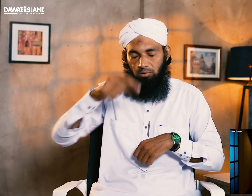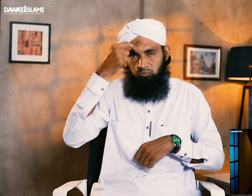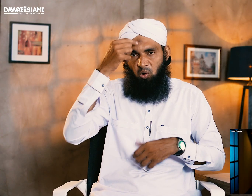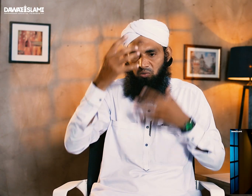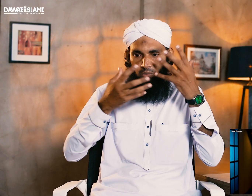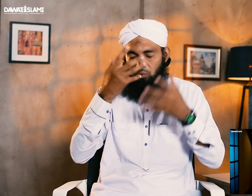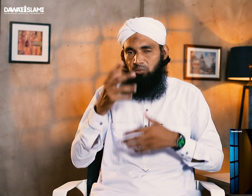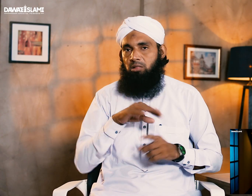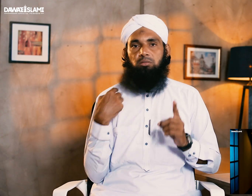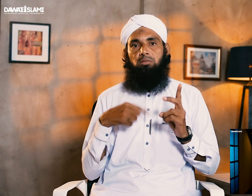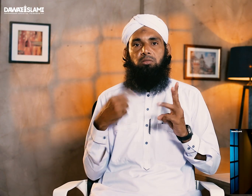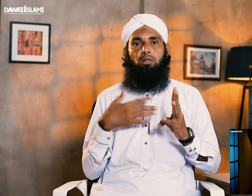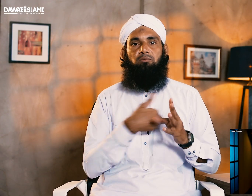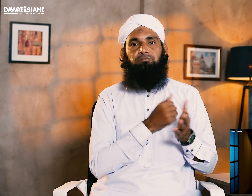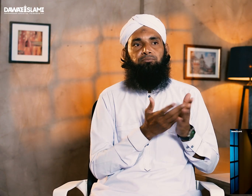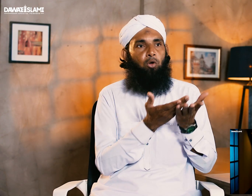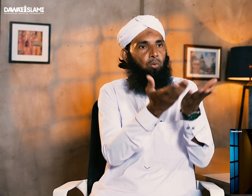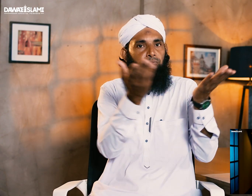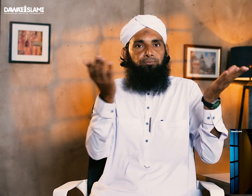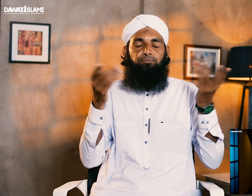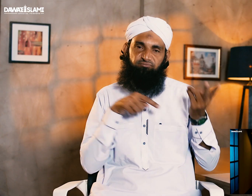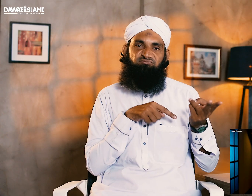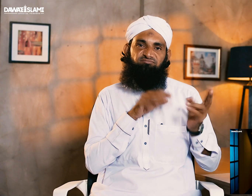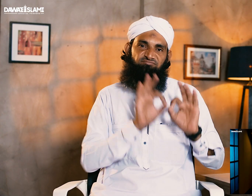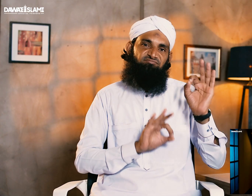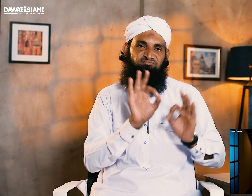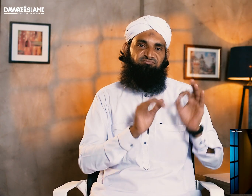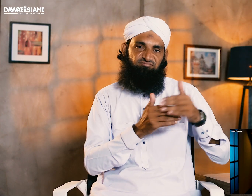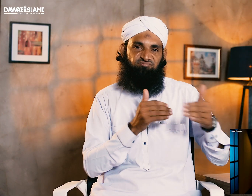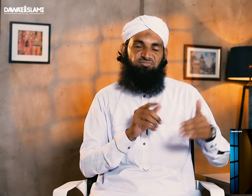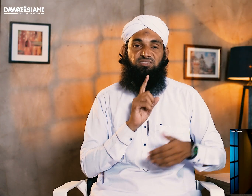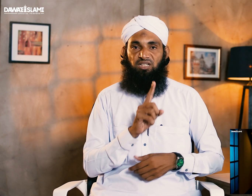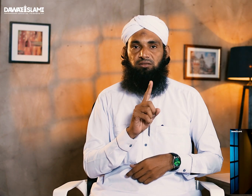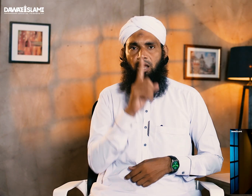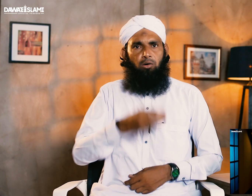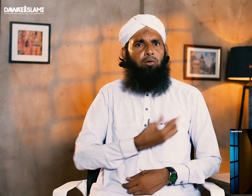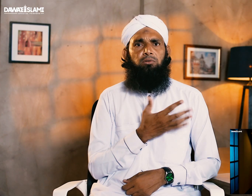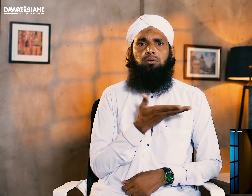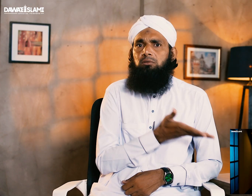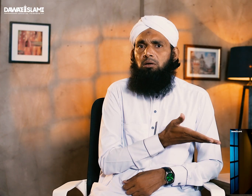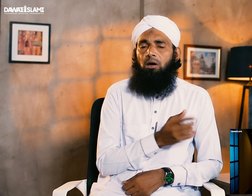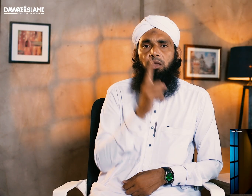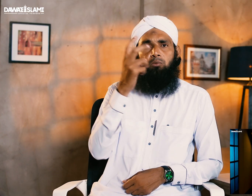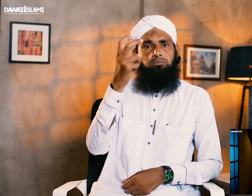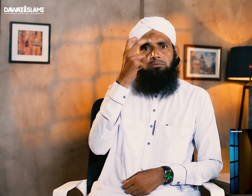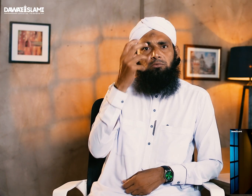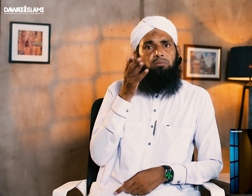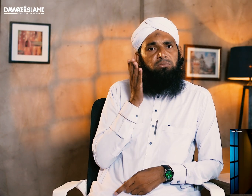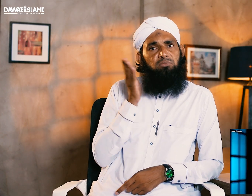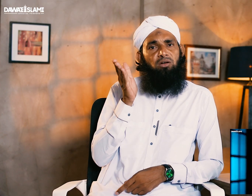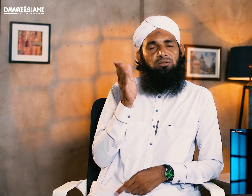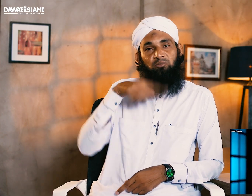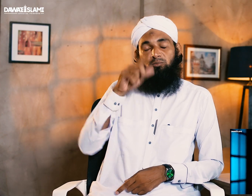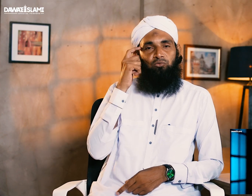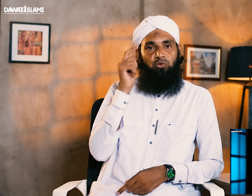کہ کئی افراد اس ہوائی فائرنگ کی زد میں آ کر موت کا شکار ہو جاتے ہیں۔ نو ڈاؤٹ یہ اللہ پاک کی رضا والا کام نہیں بلکہ اس کے غضب کو ابھارنے والا کام